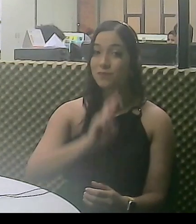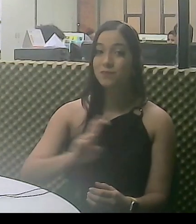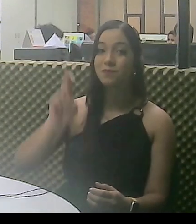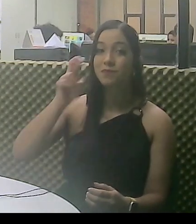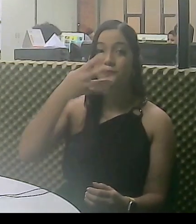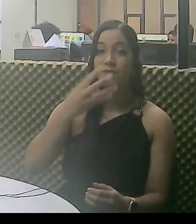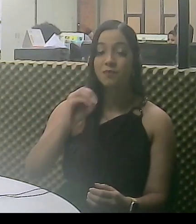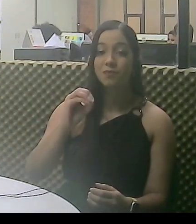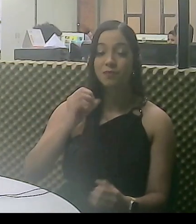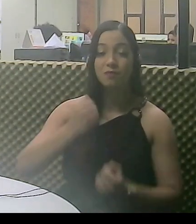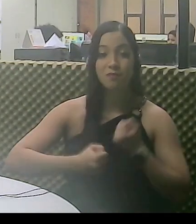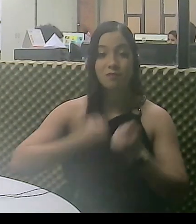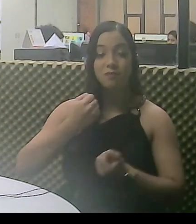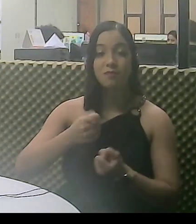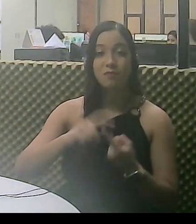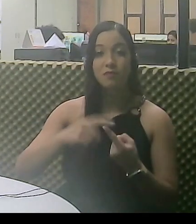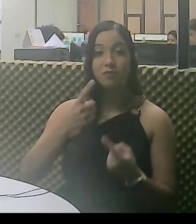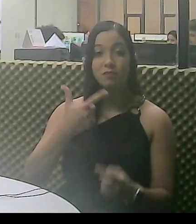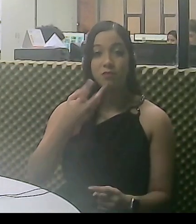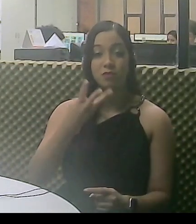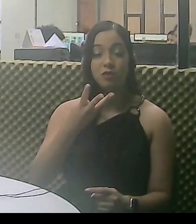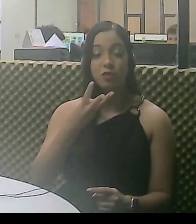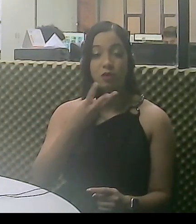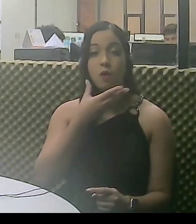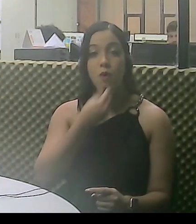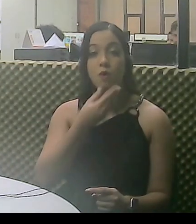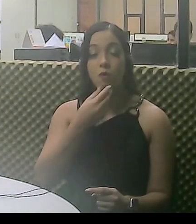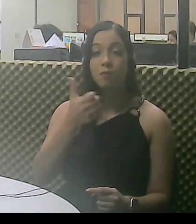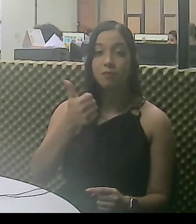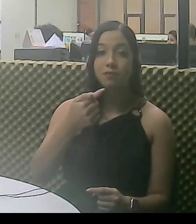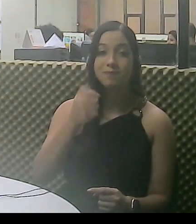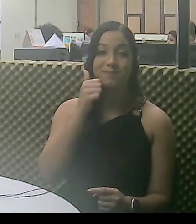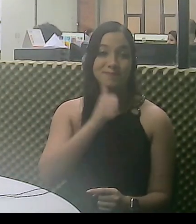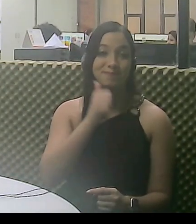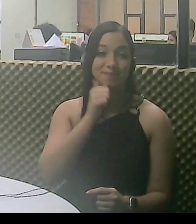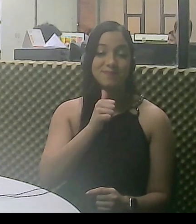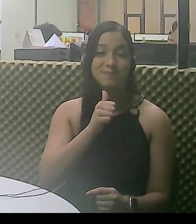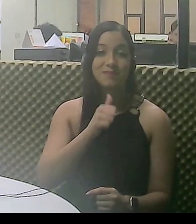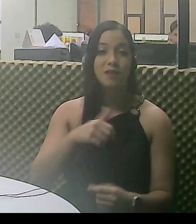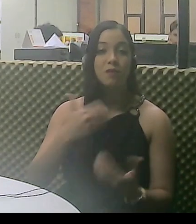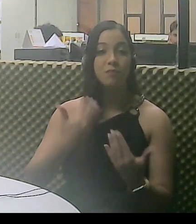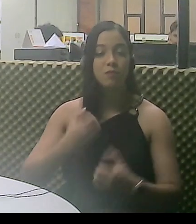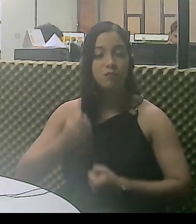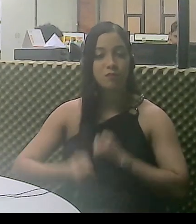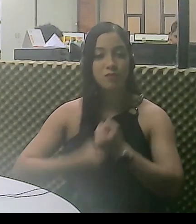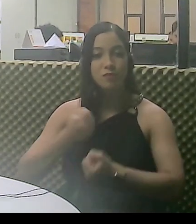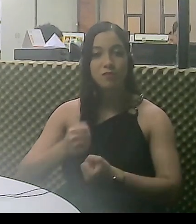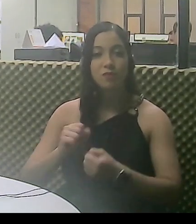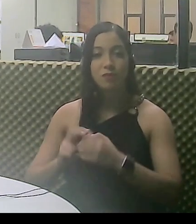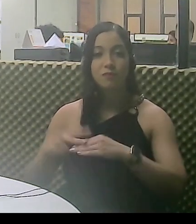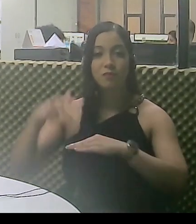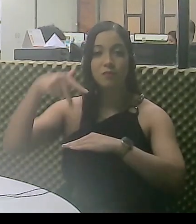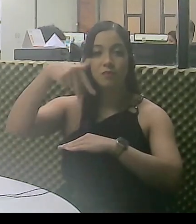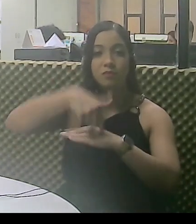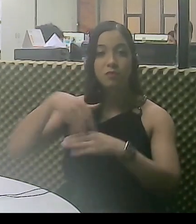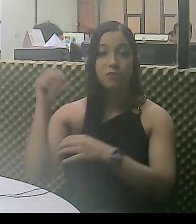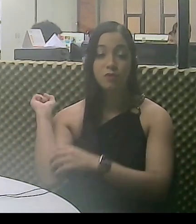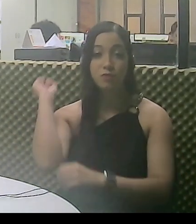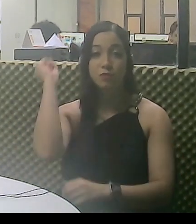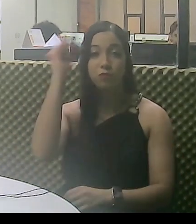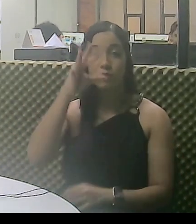por 40 atletas, 23 no masculino e 17 no feminino, em provas de corrida, salto,